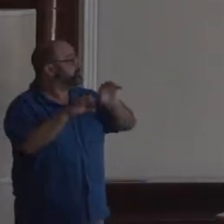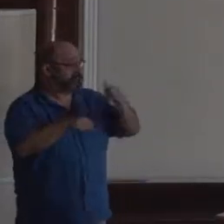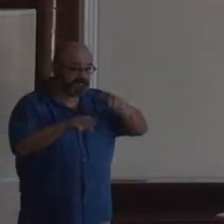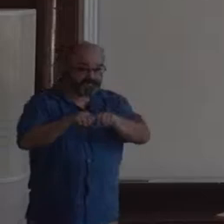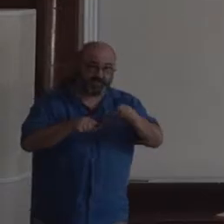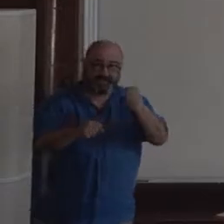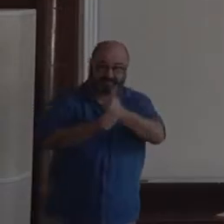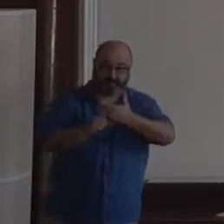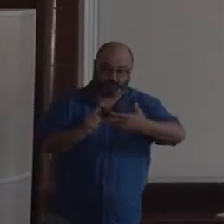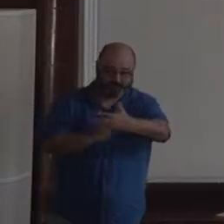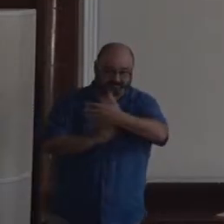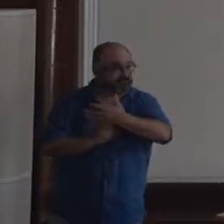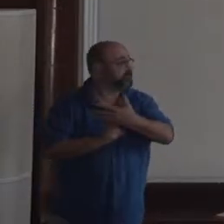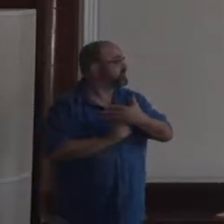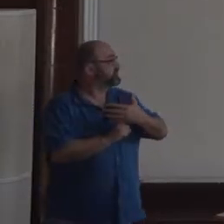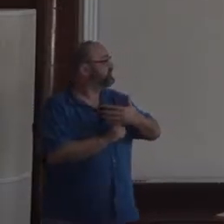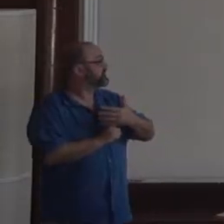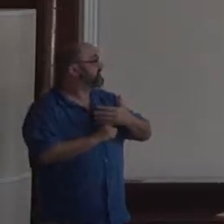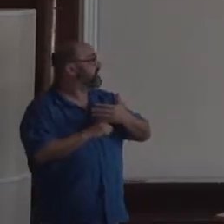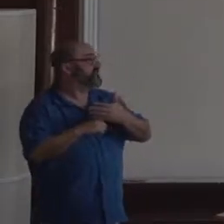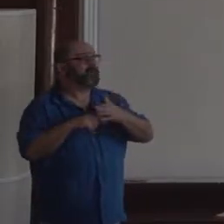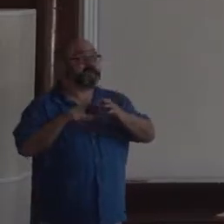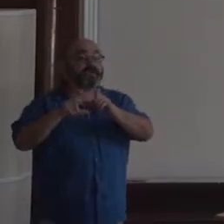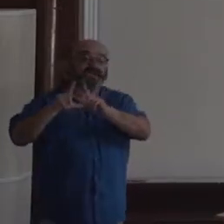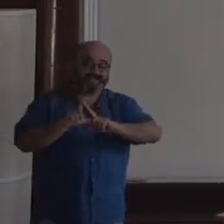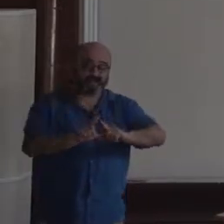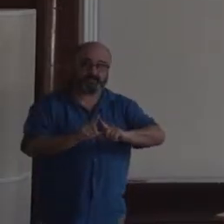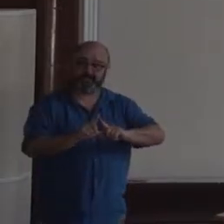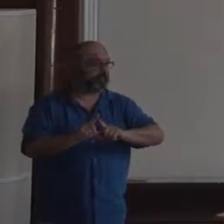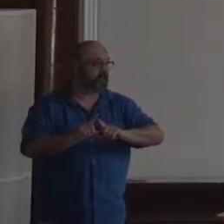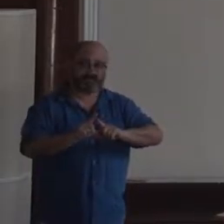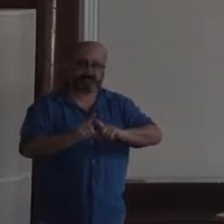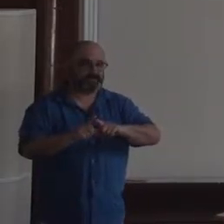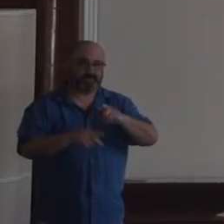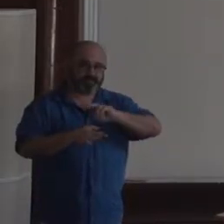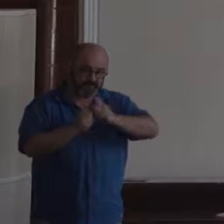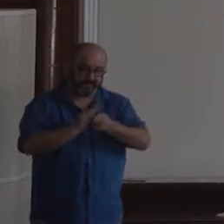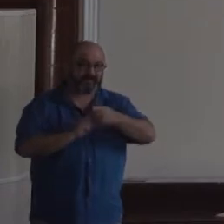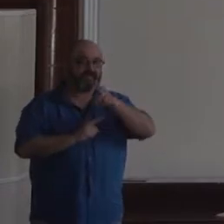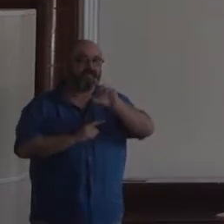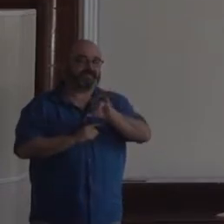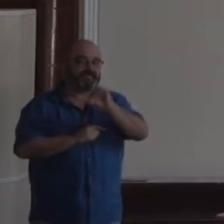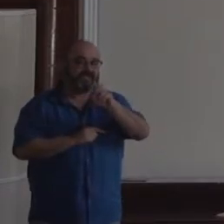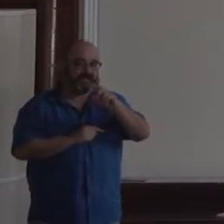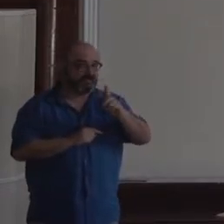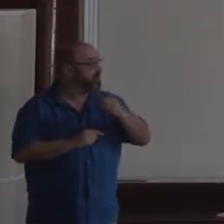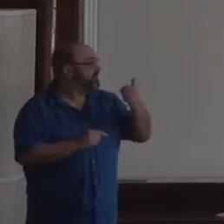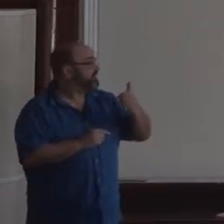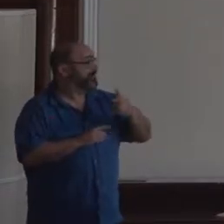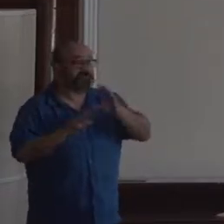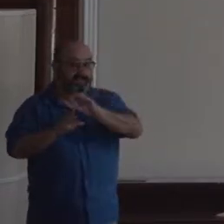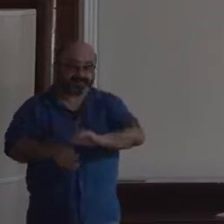le contexte. Au lieu de faire un return, on fait un yield de cet élément. Ce qu'on yield là est fourni au